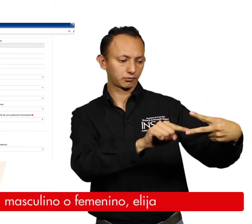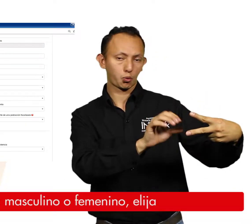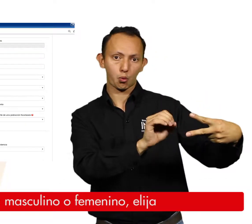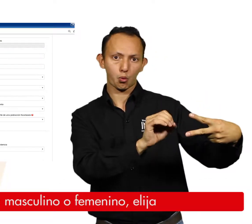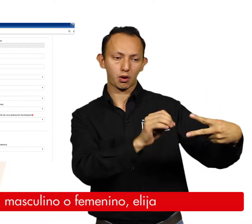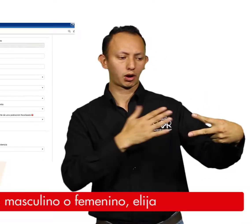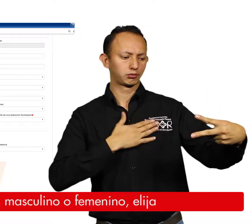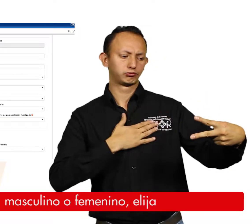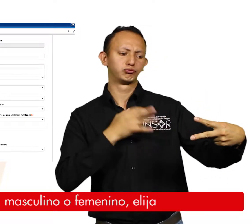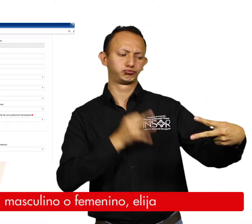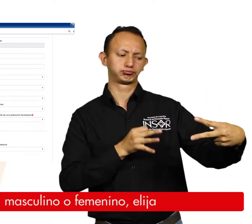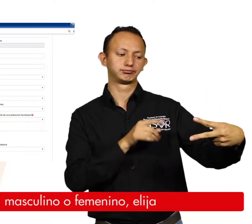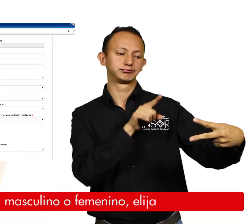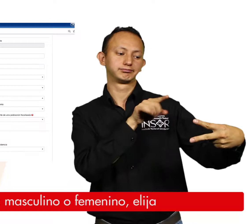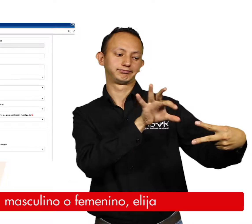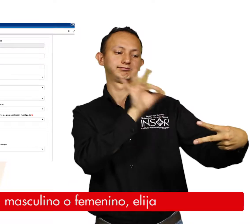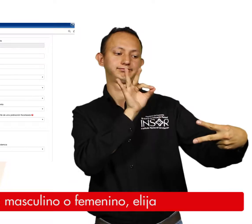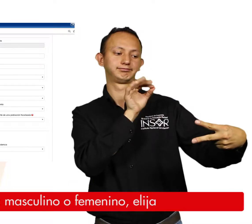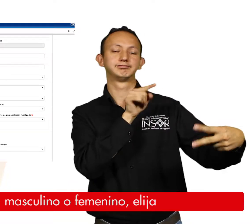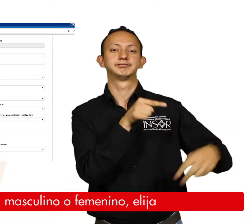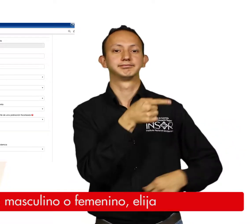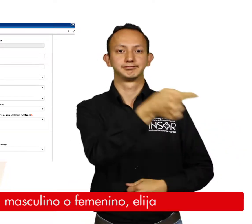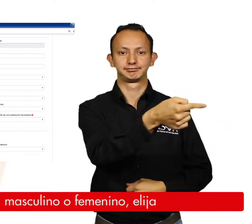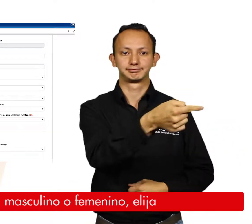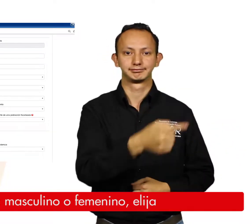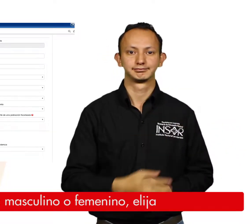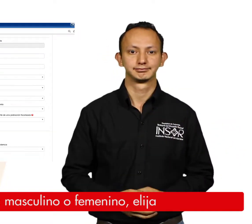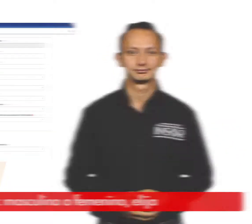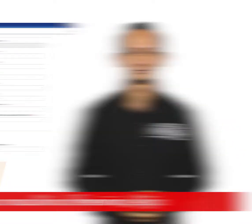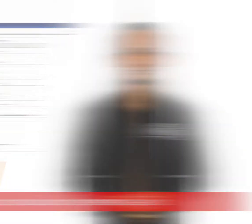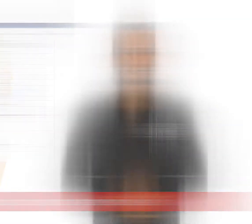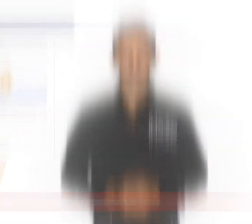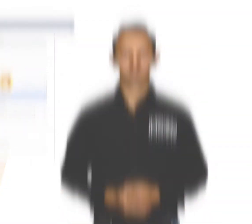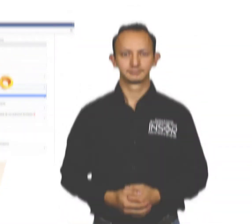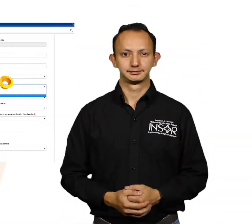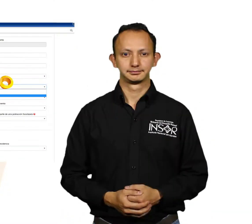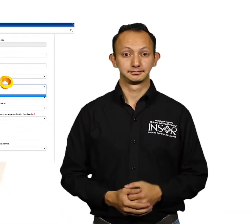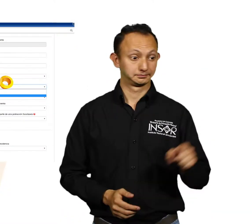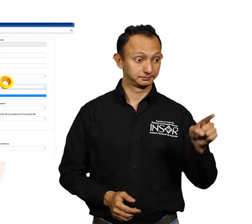masculino o femenino. Elija.